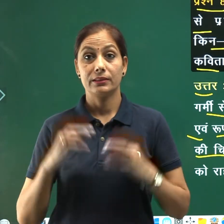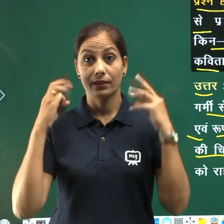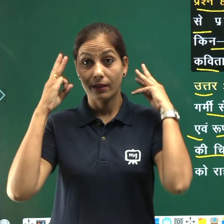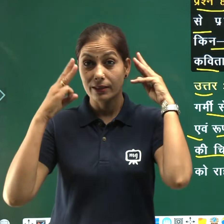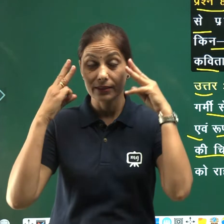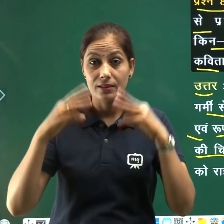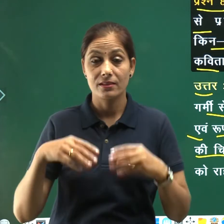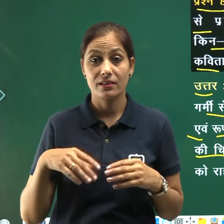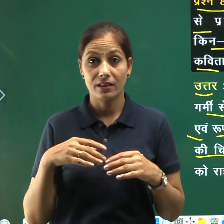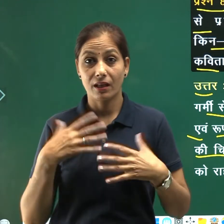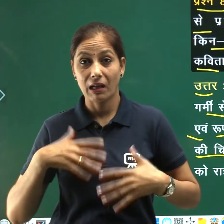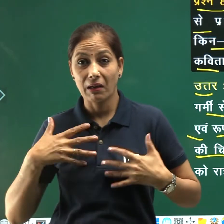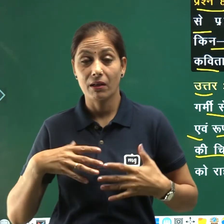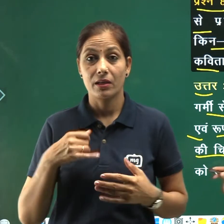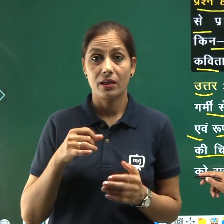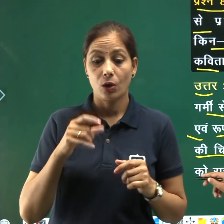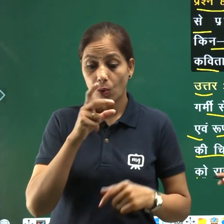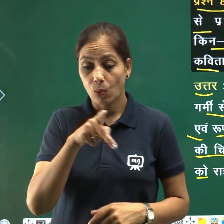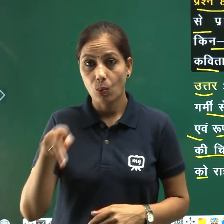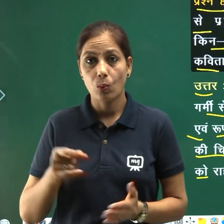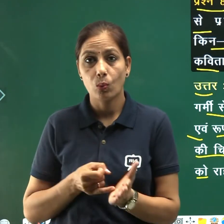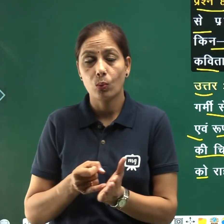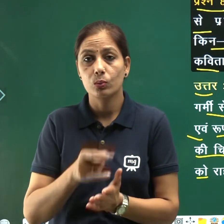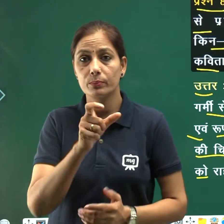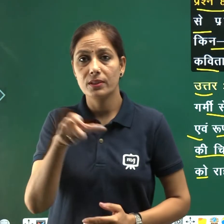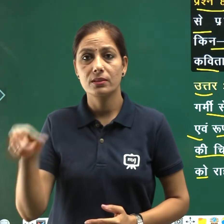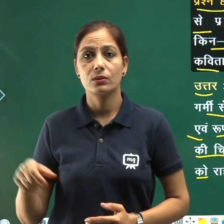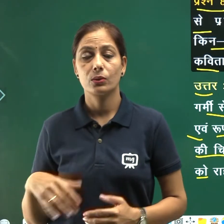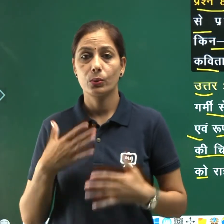घबराए किसानों को राहत मिलती है।